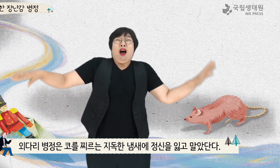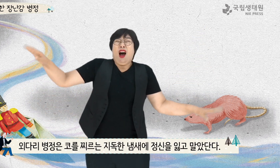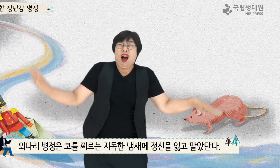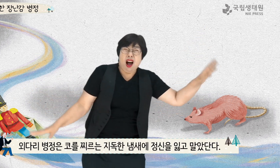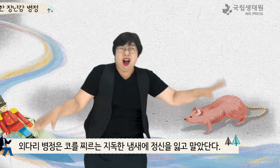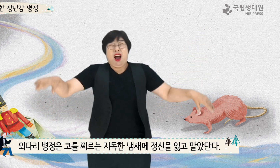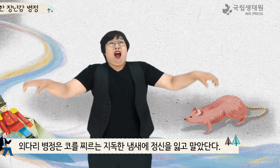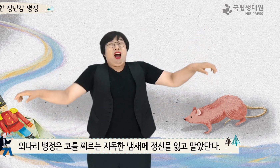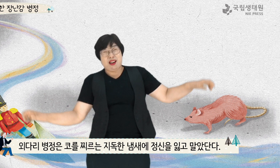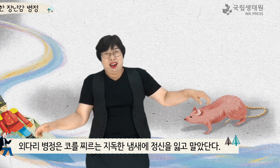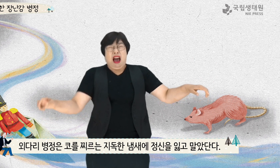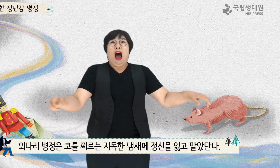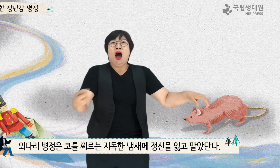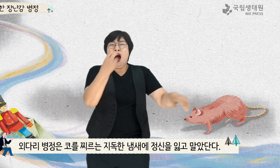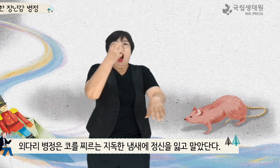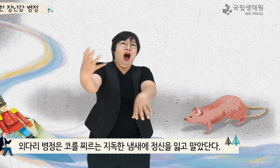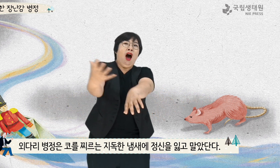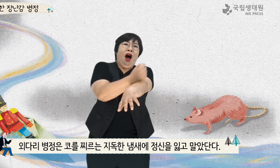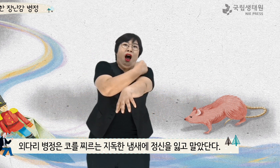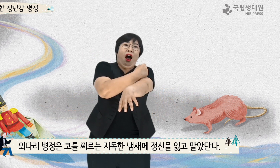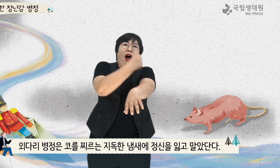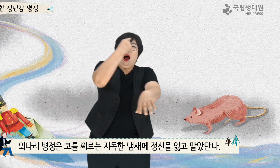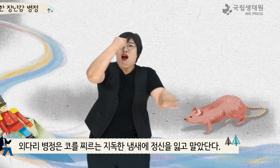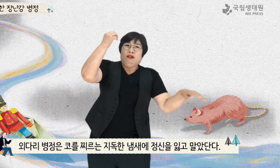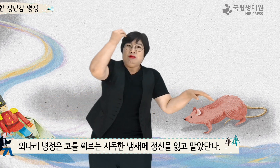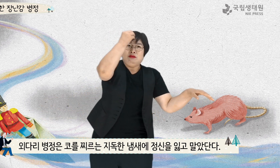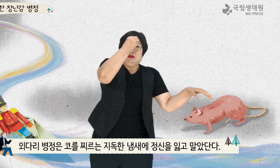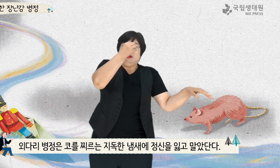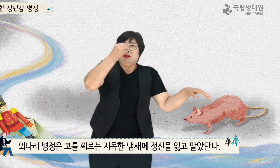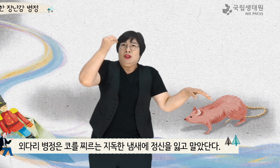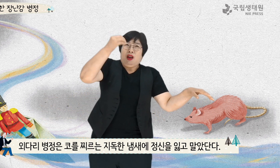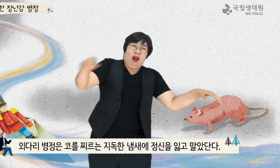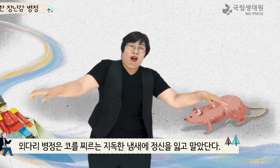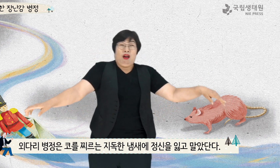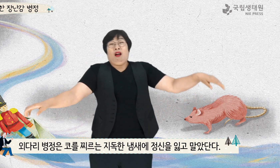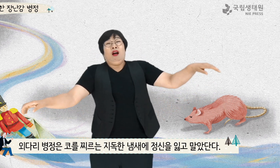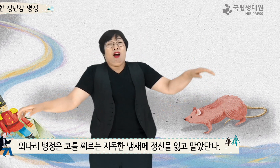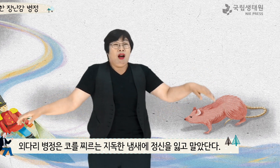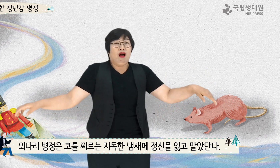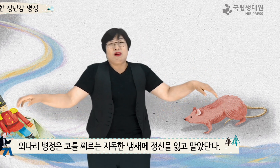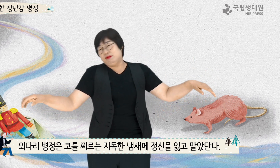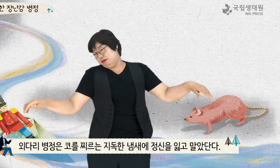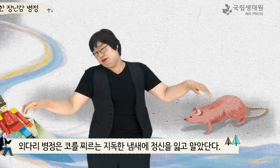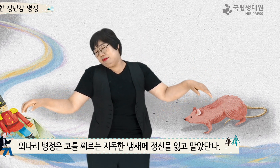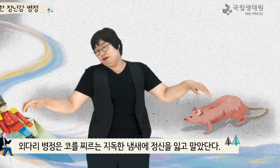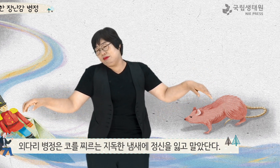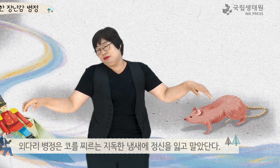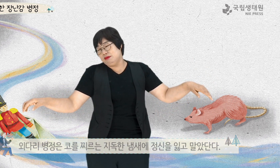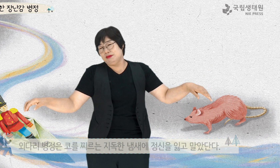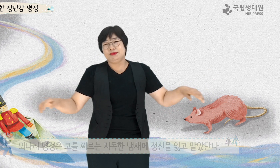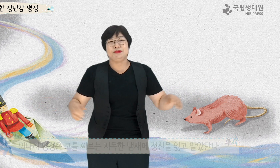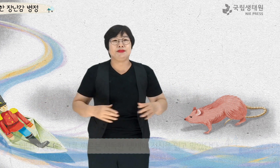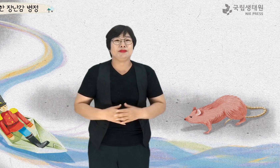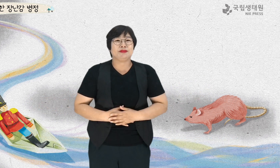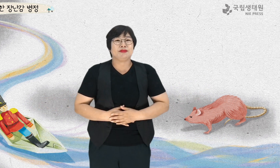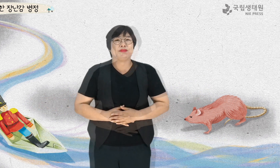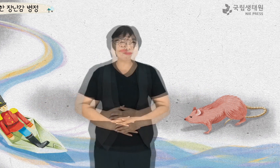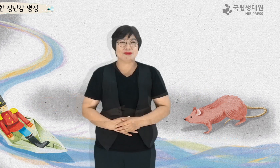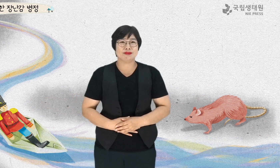외다리 병정은 코를 찌르는 지독한 냄새에 정신을 잃고 말았단다.